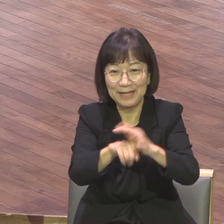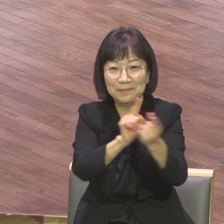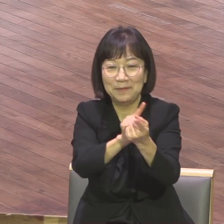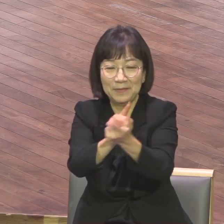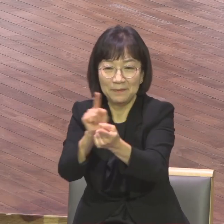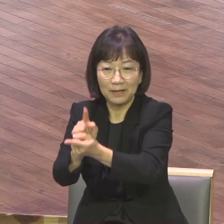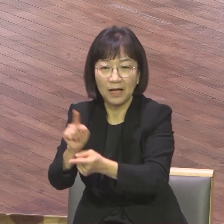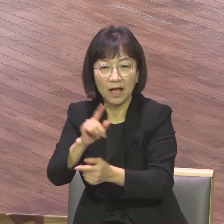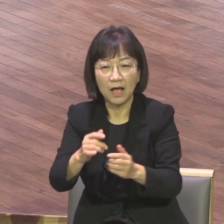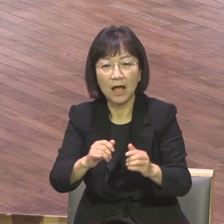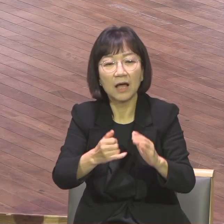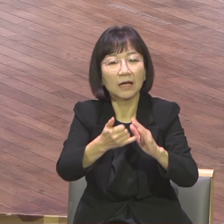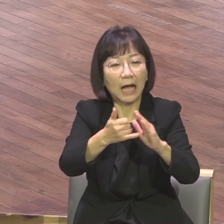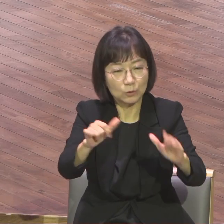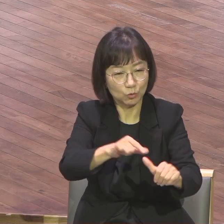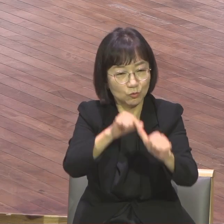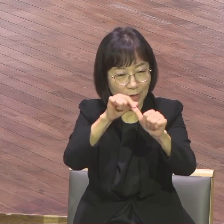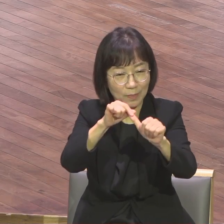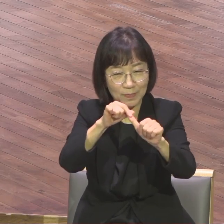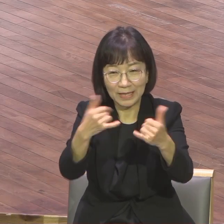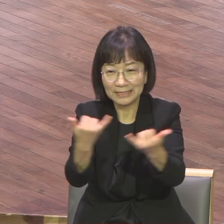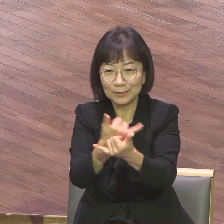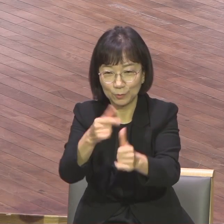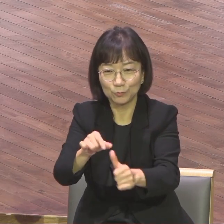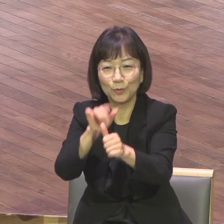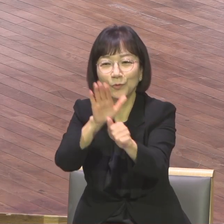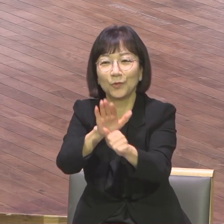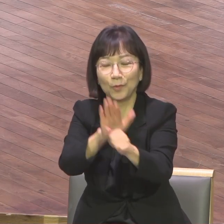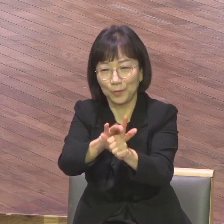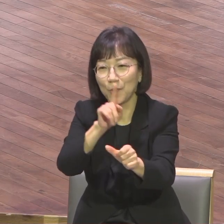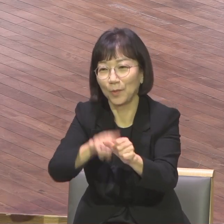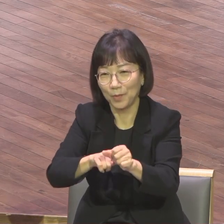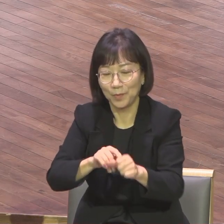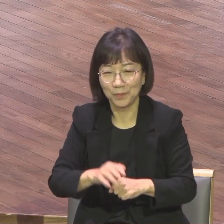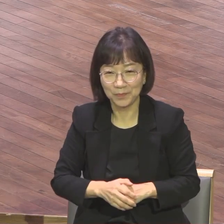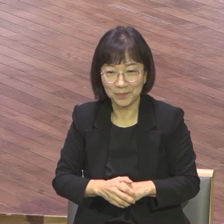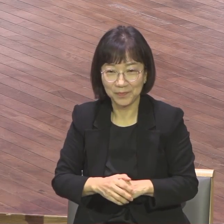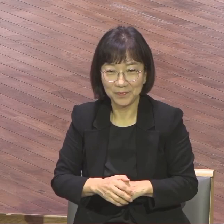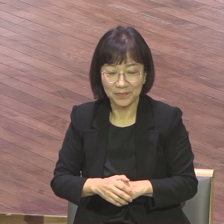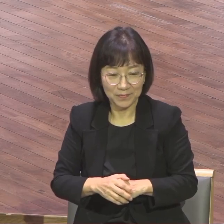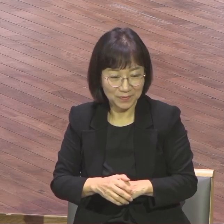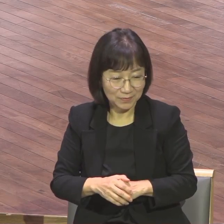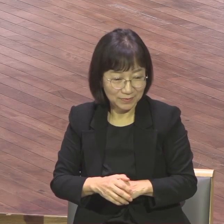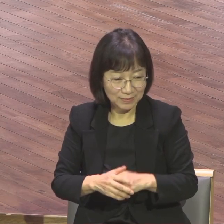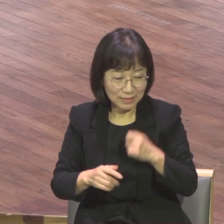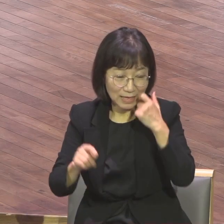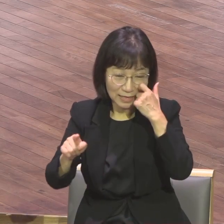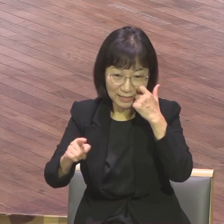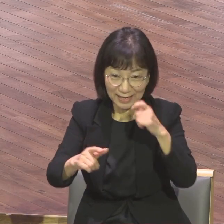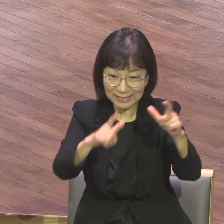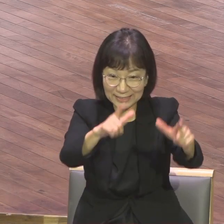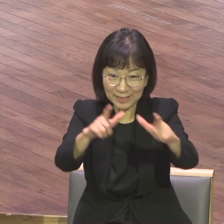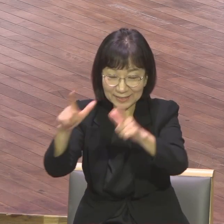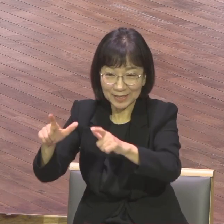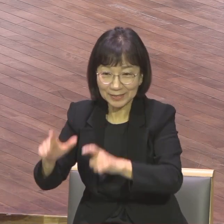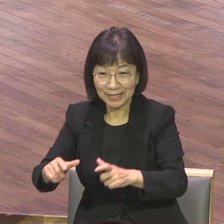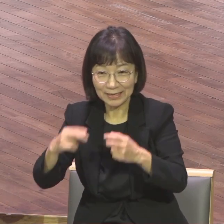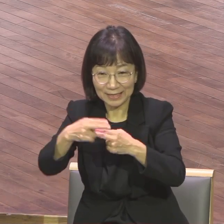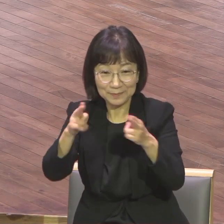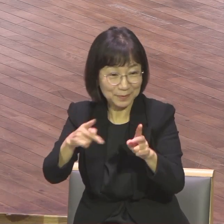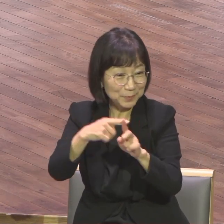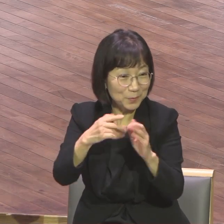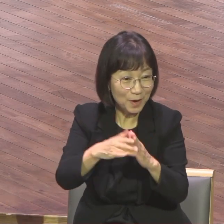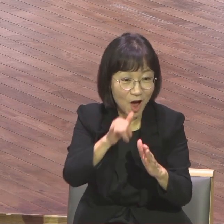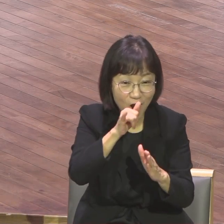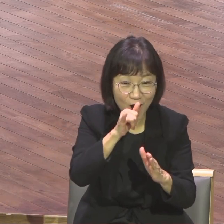가족 권륙 구원시키자. 그 다 보내고 그 다 교회가 다 있어요. 우리 교단교 다 있습니다. 전부 다 있습니다.